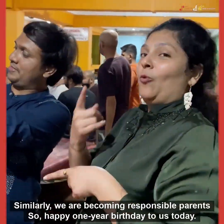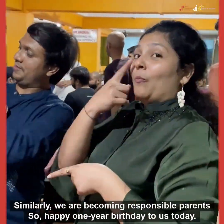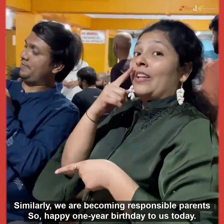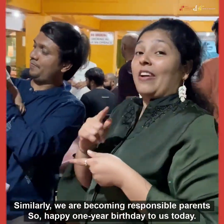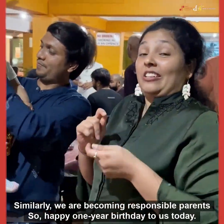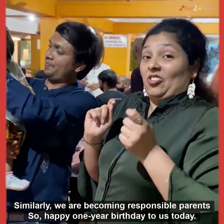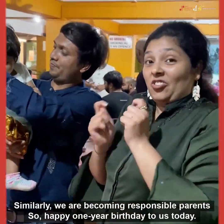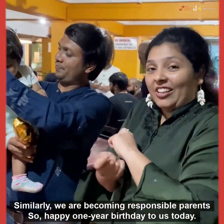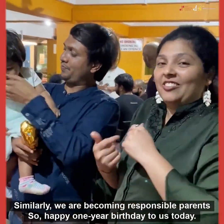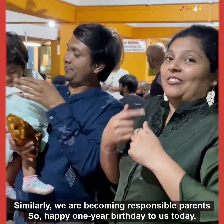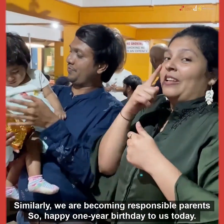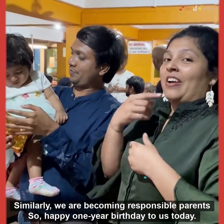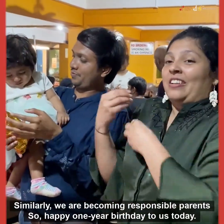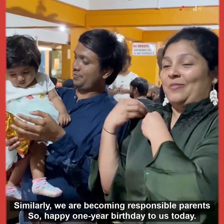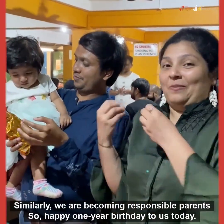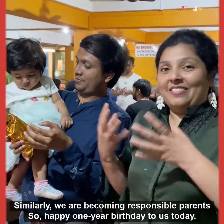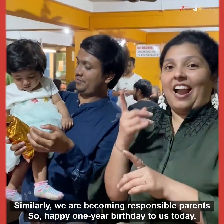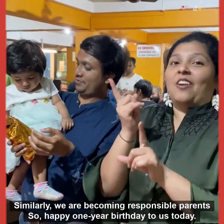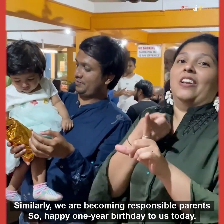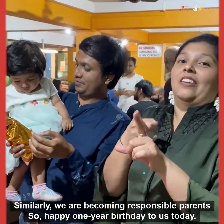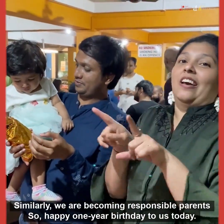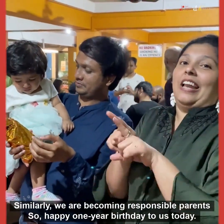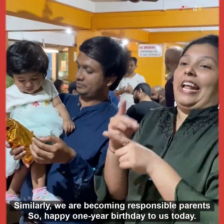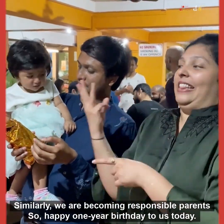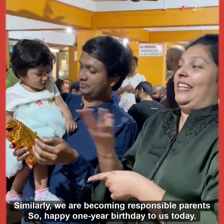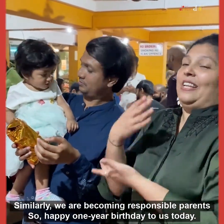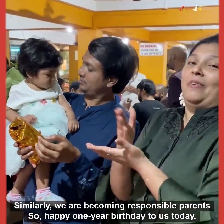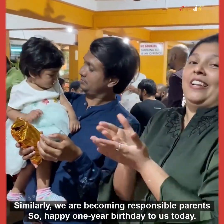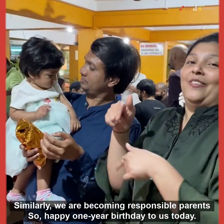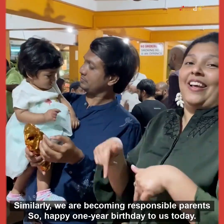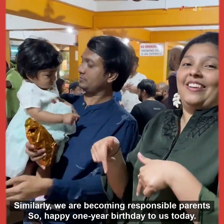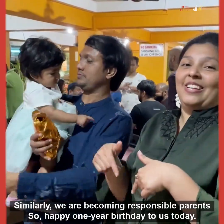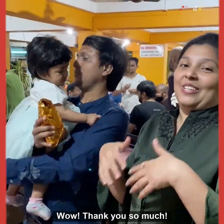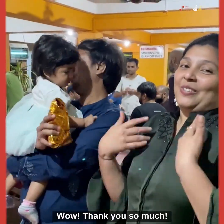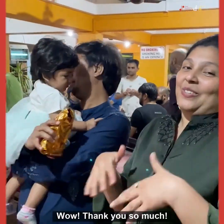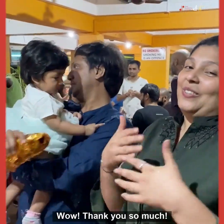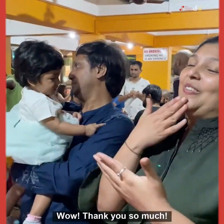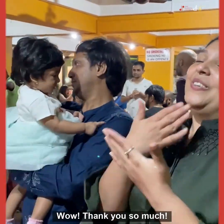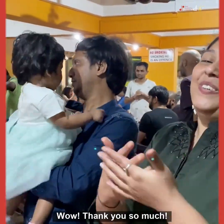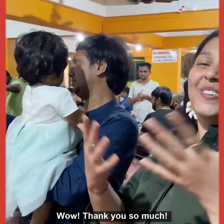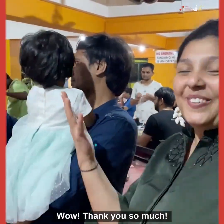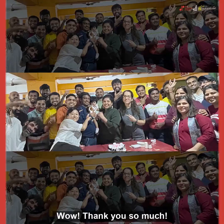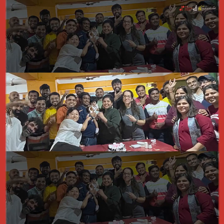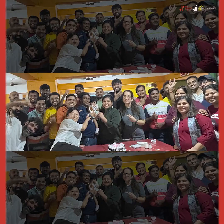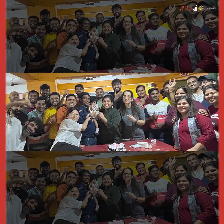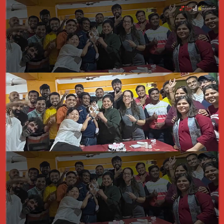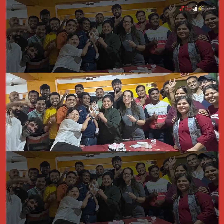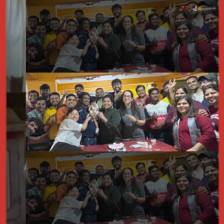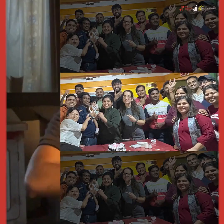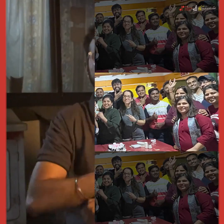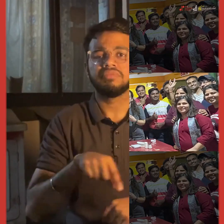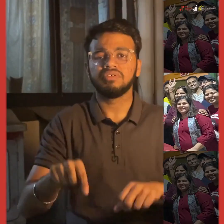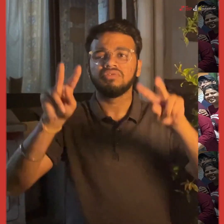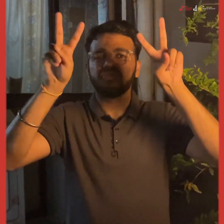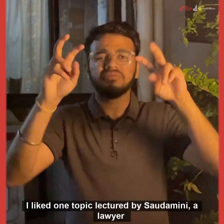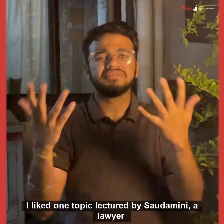जन्मदिन है जो कि 1 साल की हो गई और अब हम एक माता पिता बन चुके हैं। तो यह हम तीनों का ही जन्मदिन है जिसमें 1 साल पूरे हो गए। आप सबका